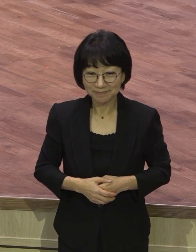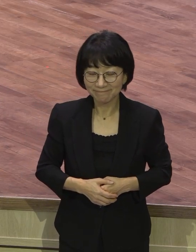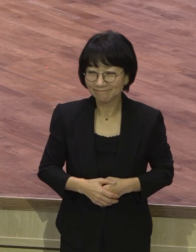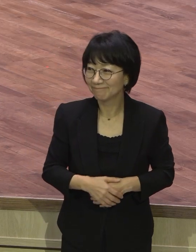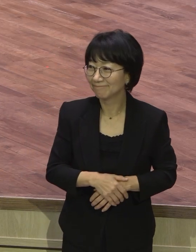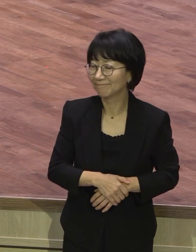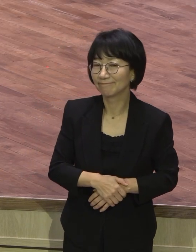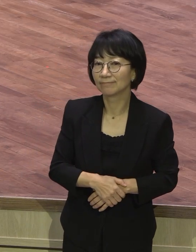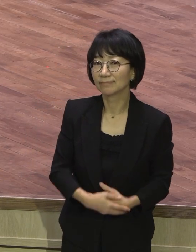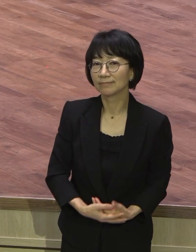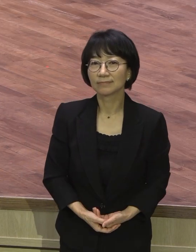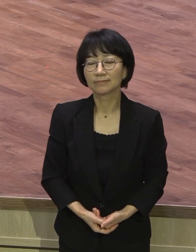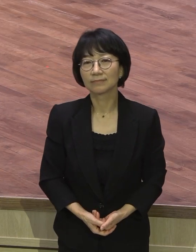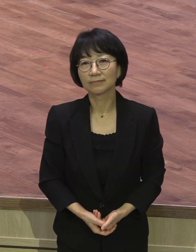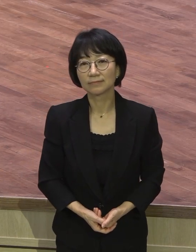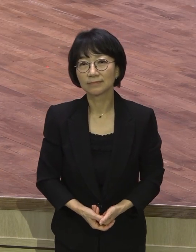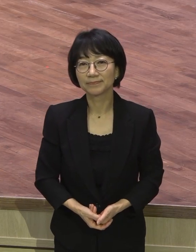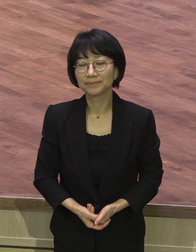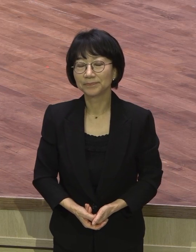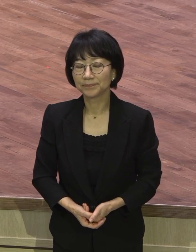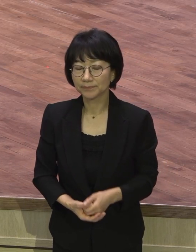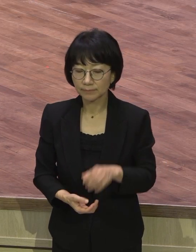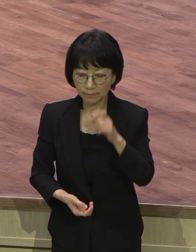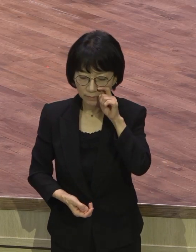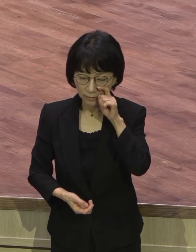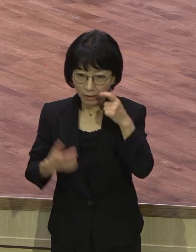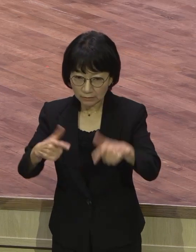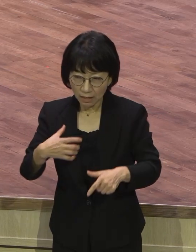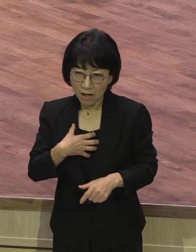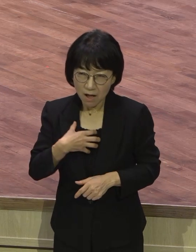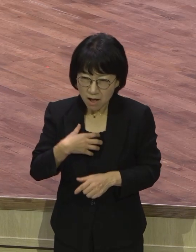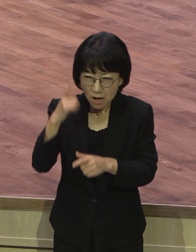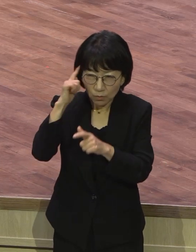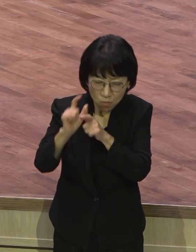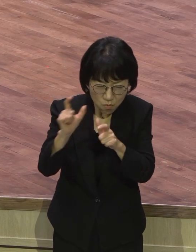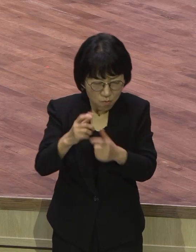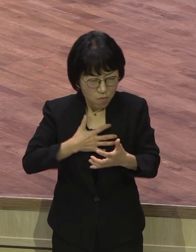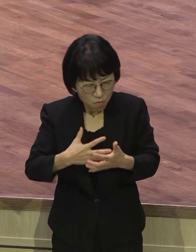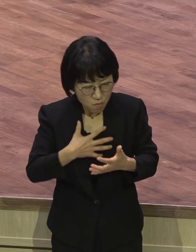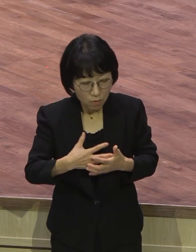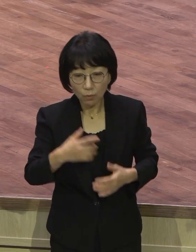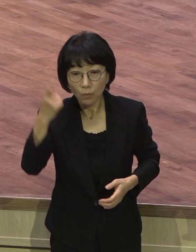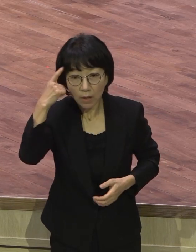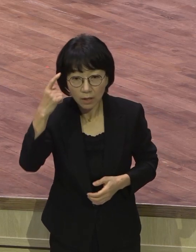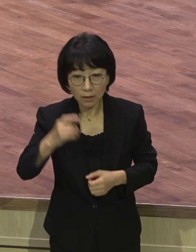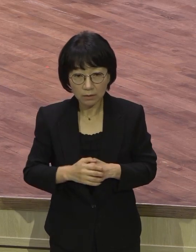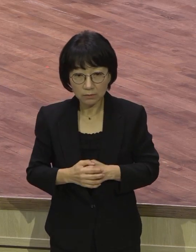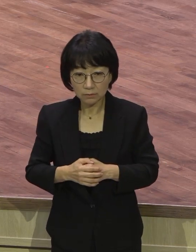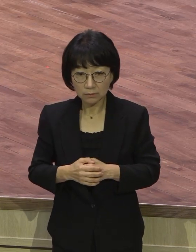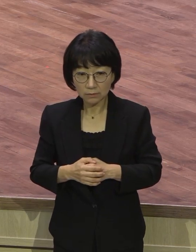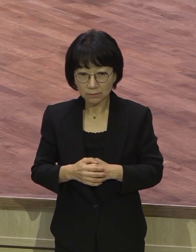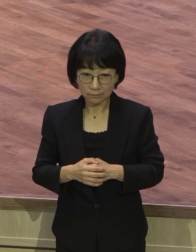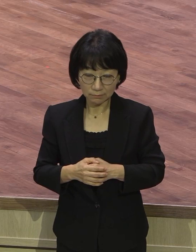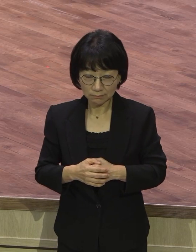붕시키는 척 하면서 하면서 지 생각 지 염려 다 빠져있어 불신앙적인 말 계속해